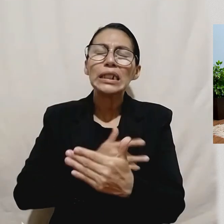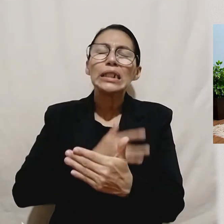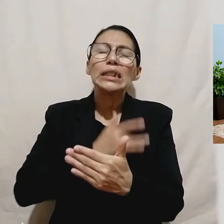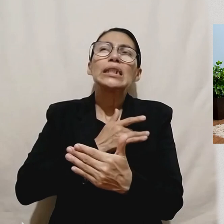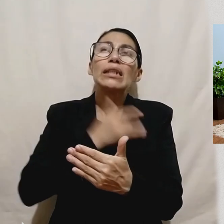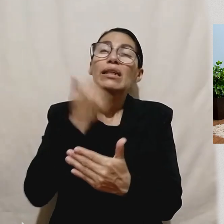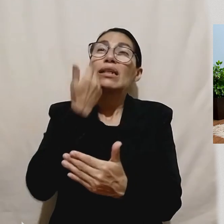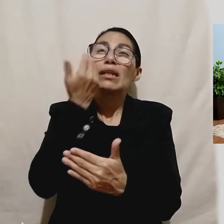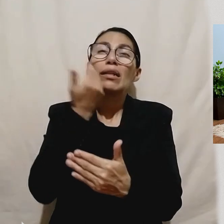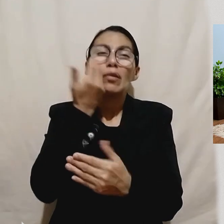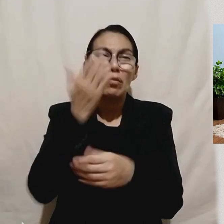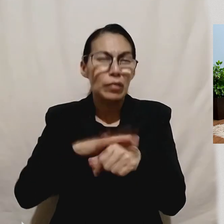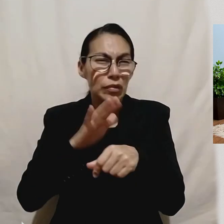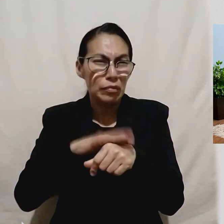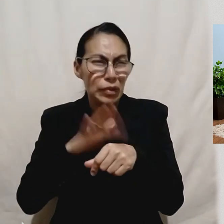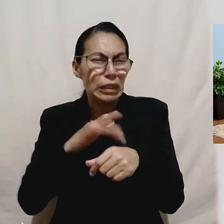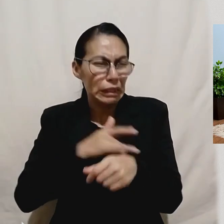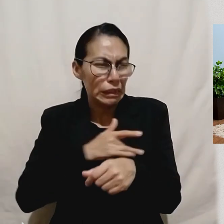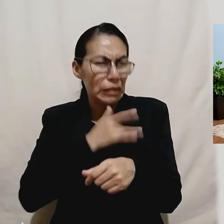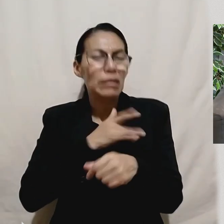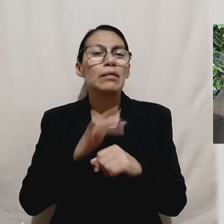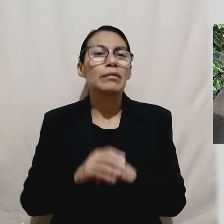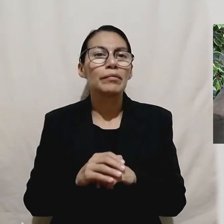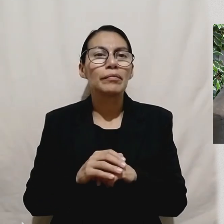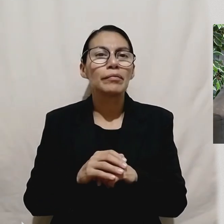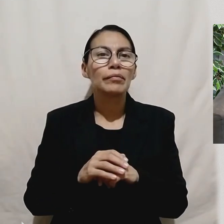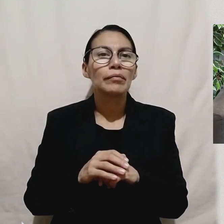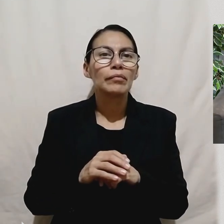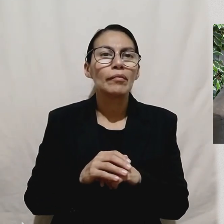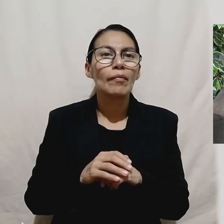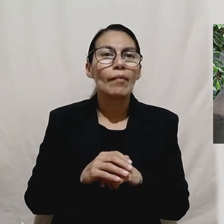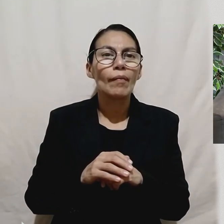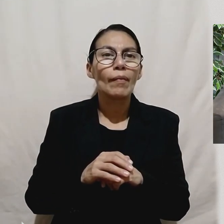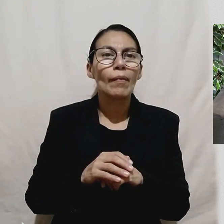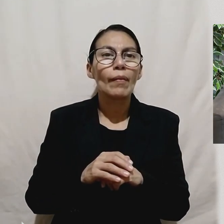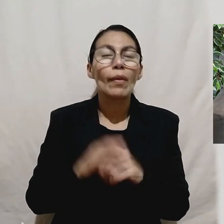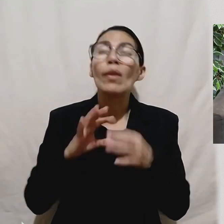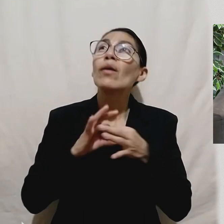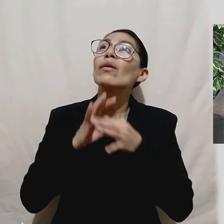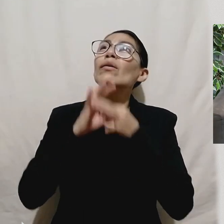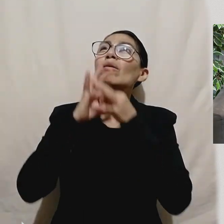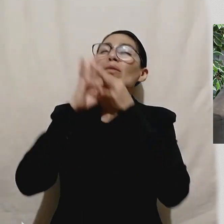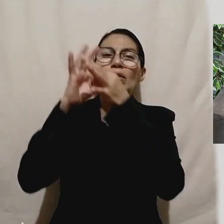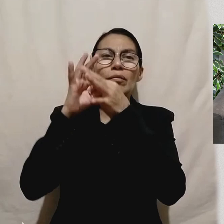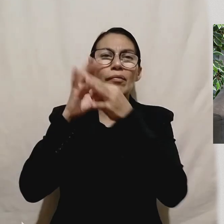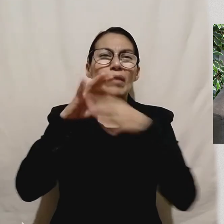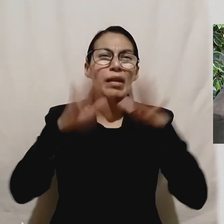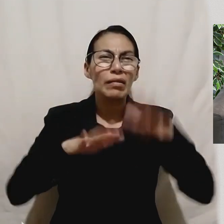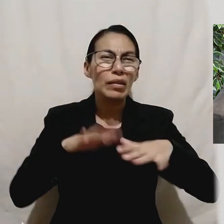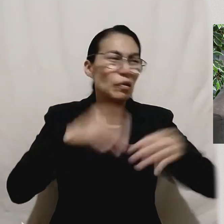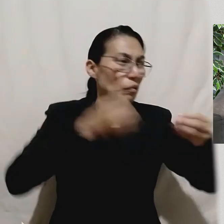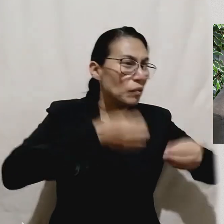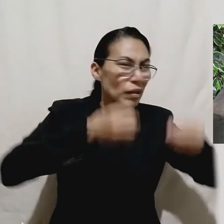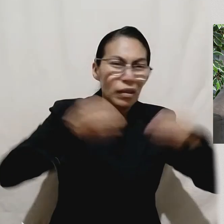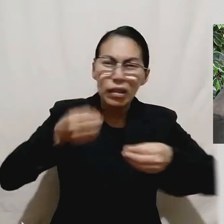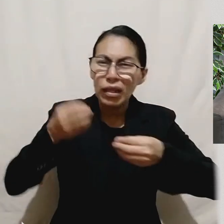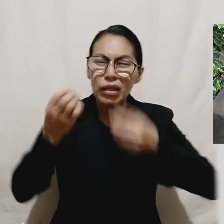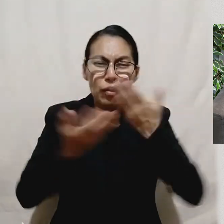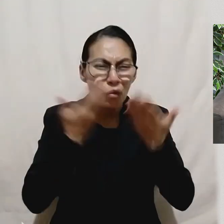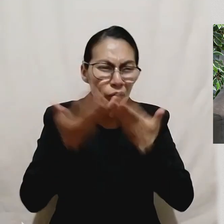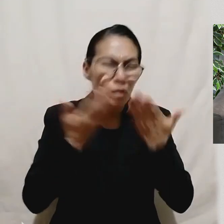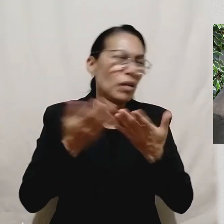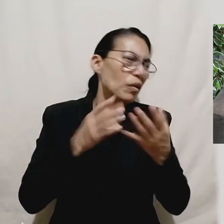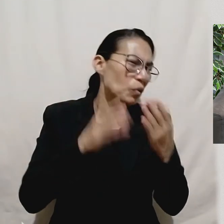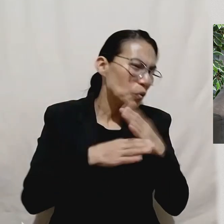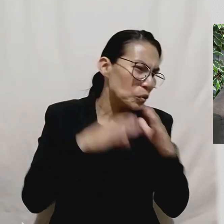quiero volver a sentir o que siento a veces cuando puedo volver a conectarme con él no porque a veces estoy muy ocupada con la